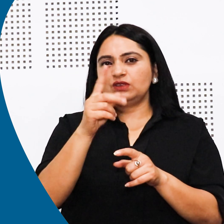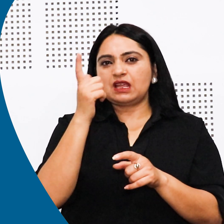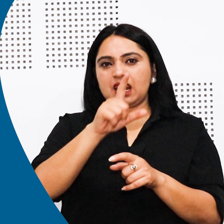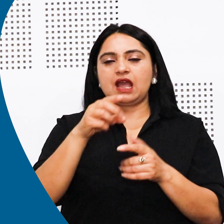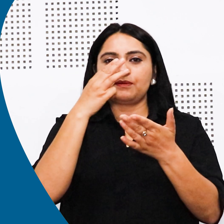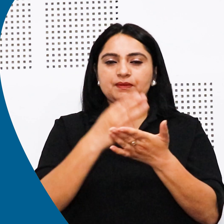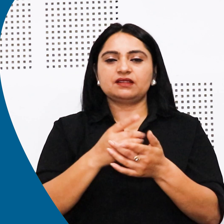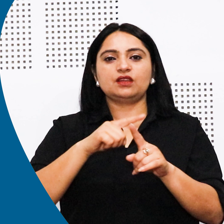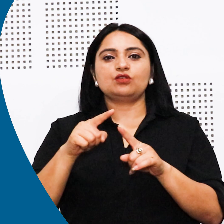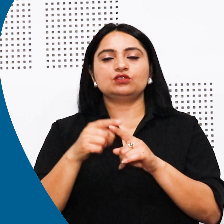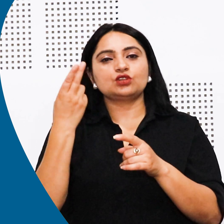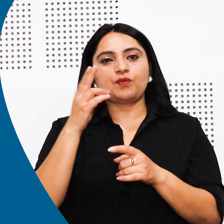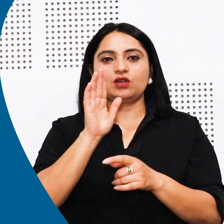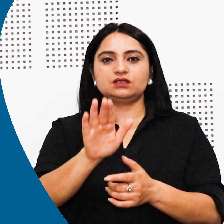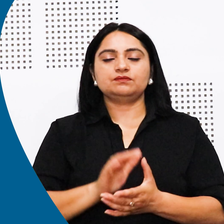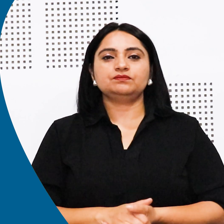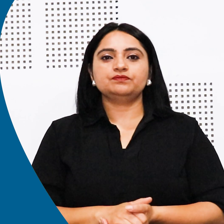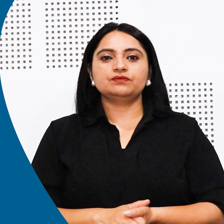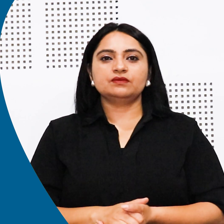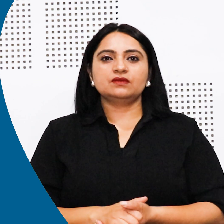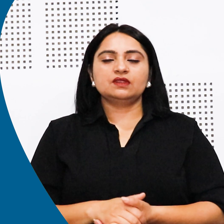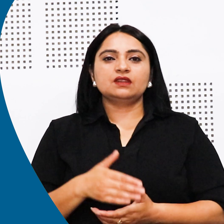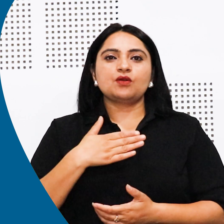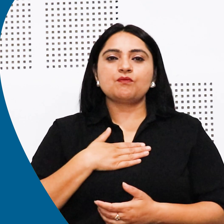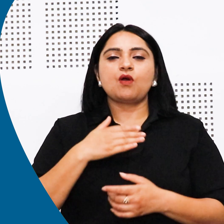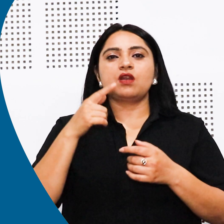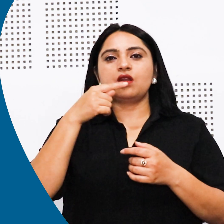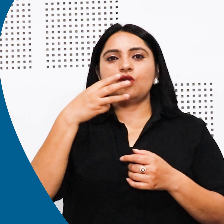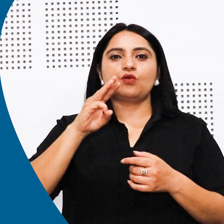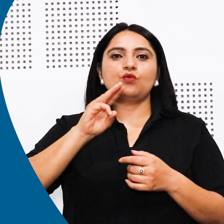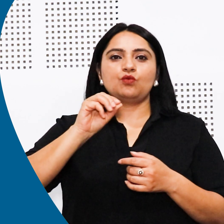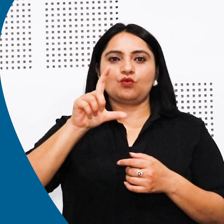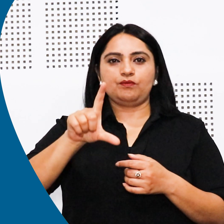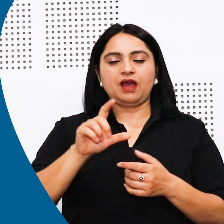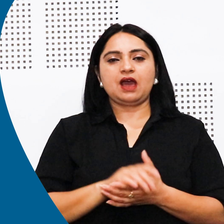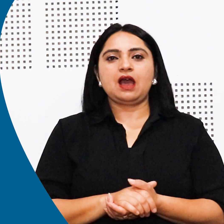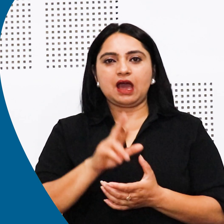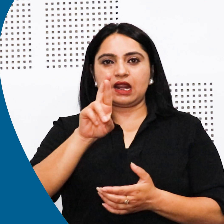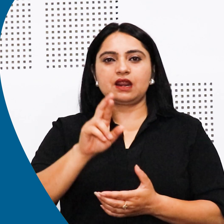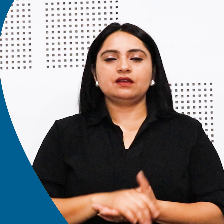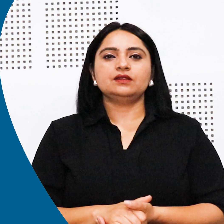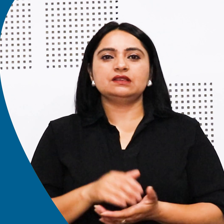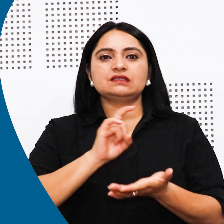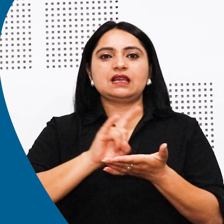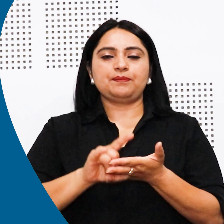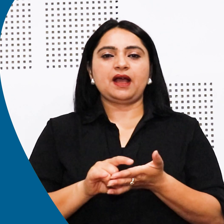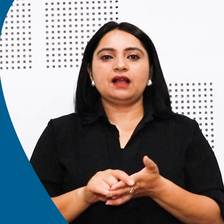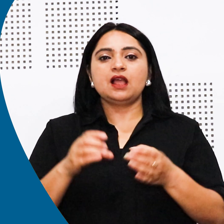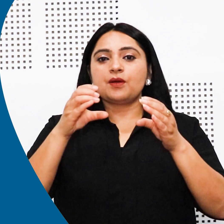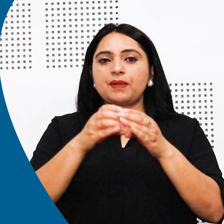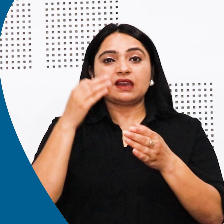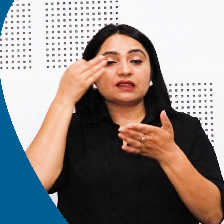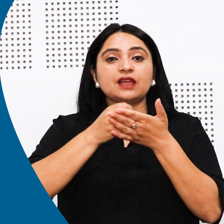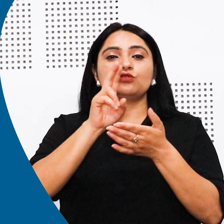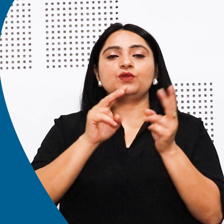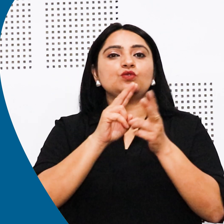हाराहारी मात्रै खर्च भएको छ। मनकुमार गदाल, CIN दमक झापा। पालिकाले ध्यान दिनुपर्ने कुरा के हो